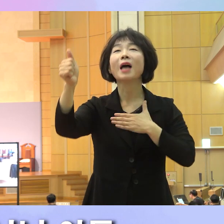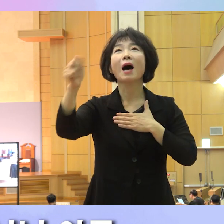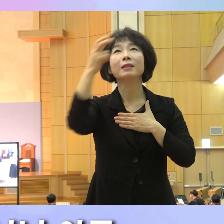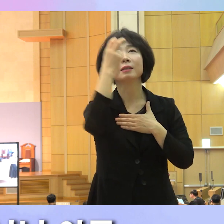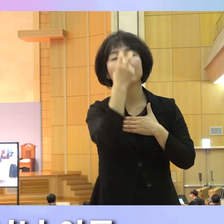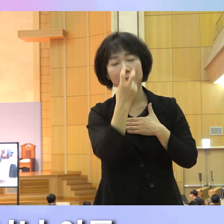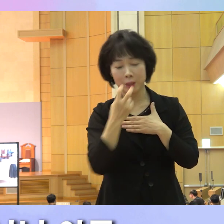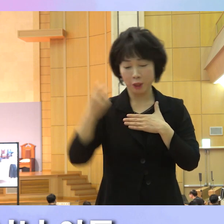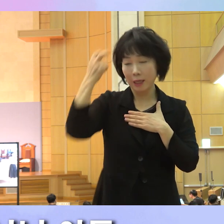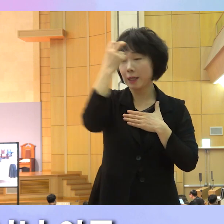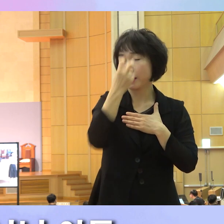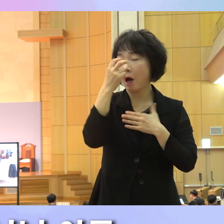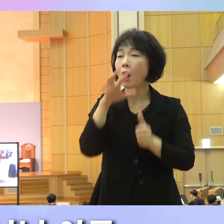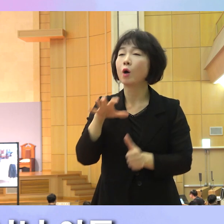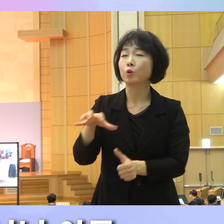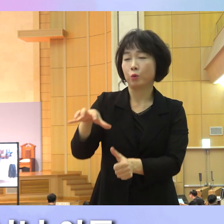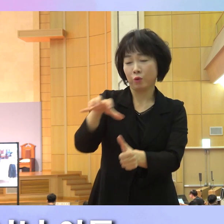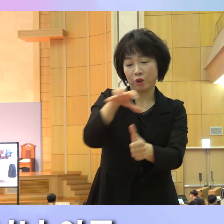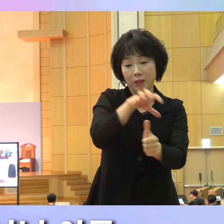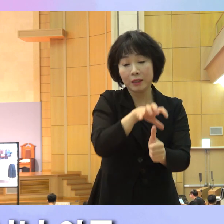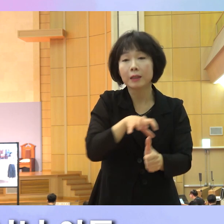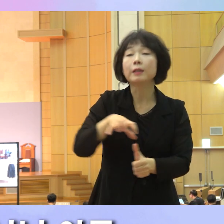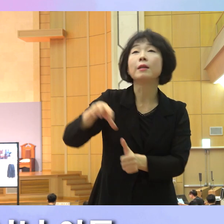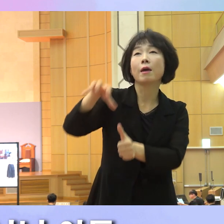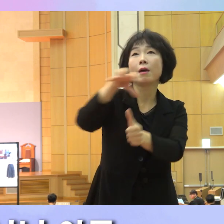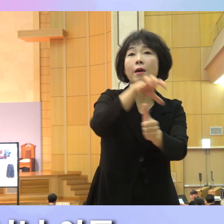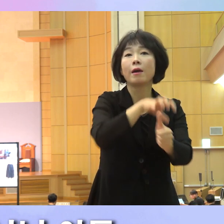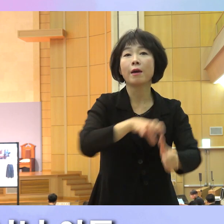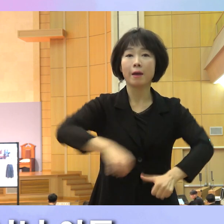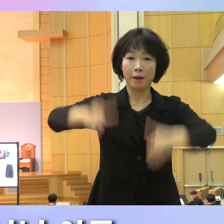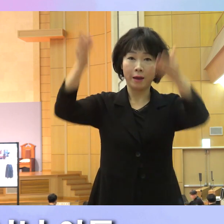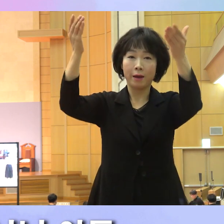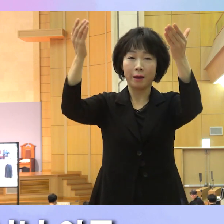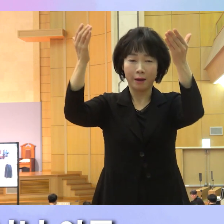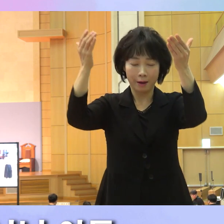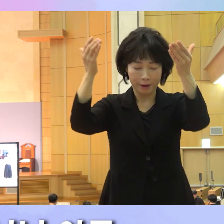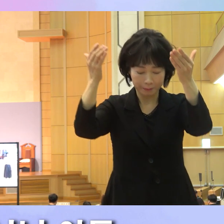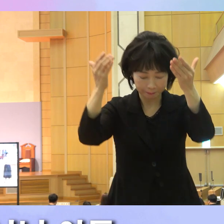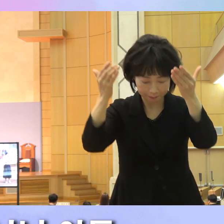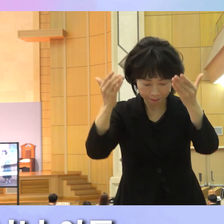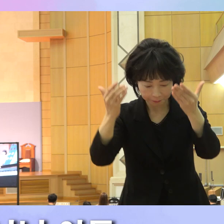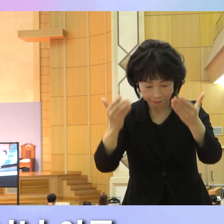주님 나를 지켜주시네. 아무것도 두려워 말라.